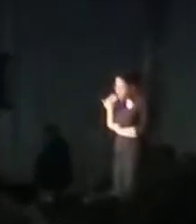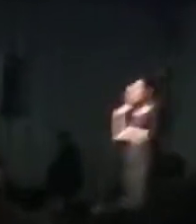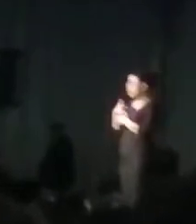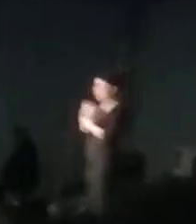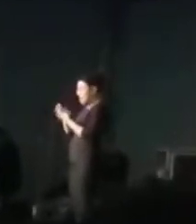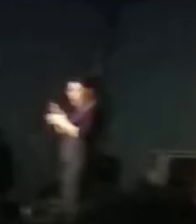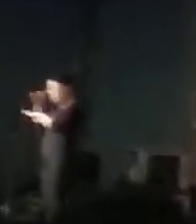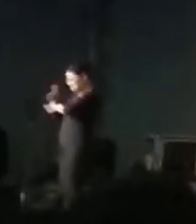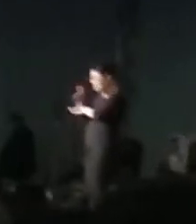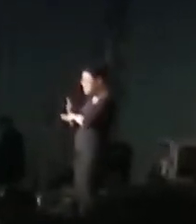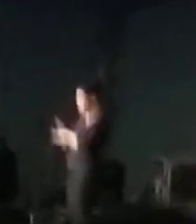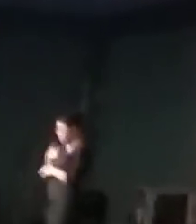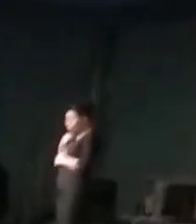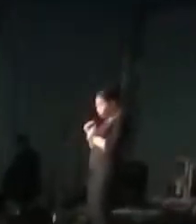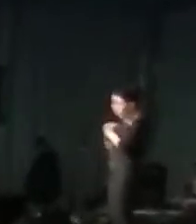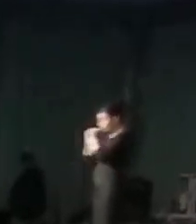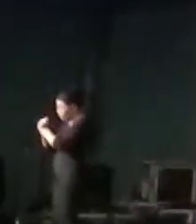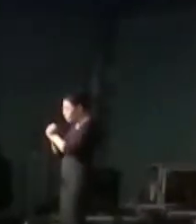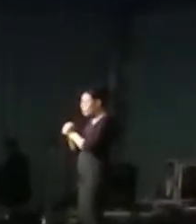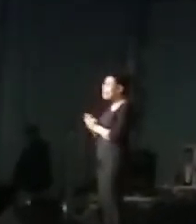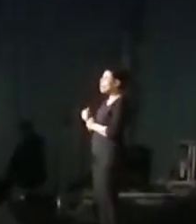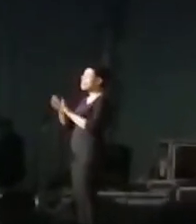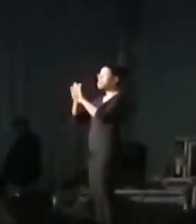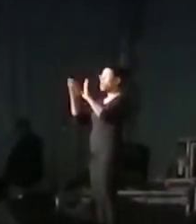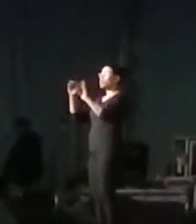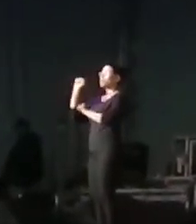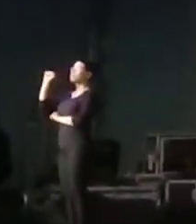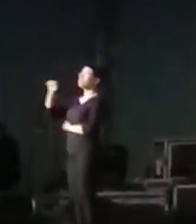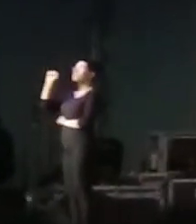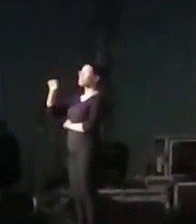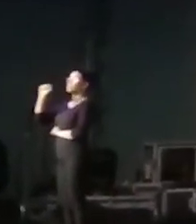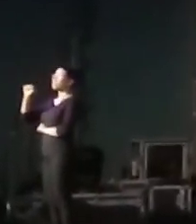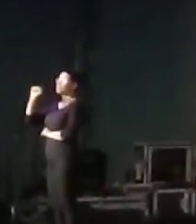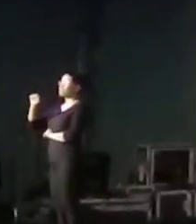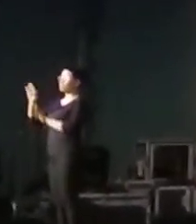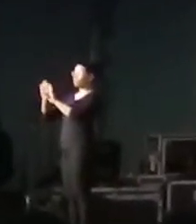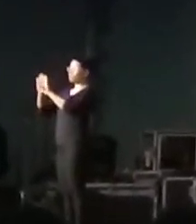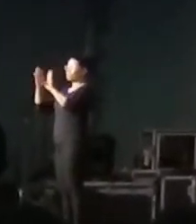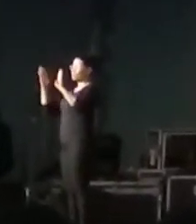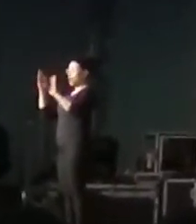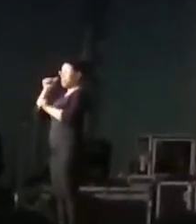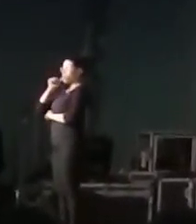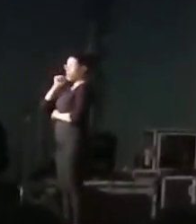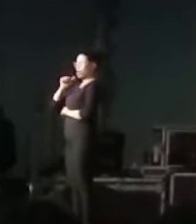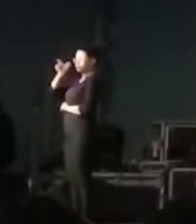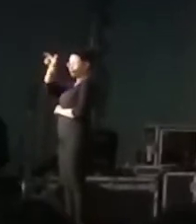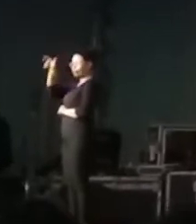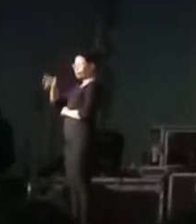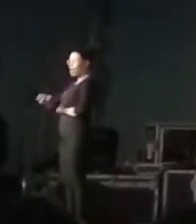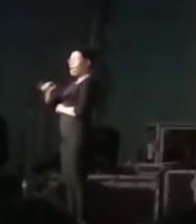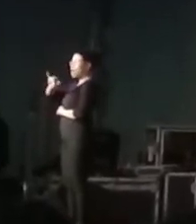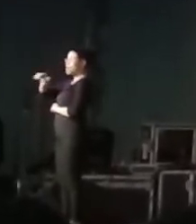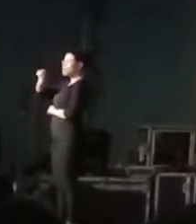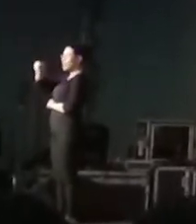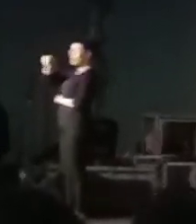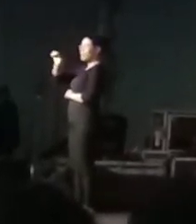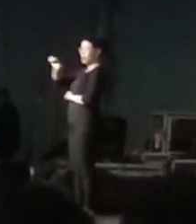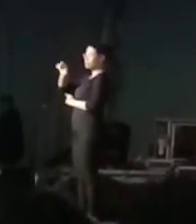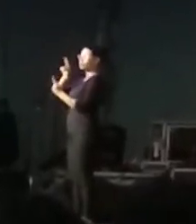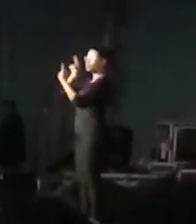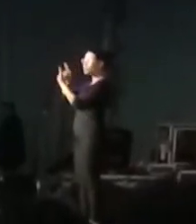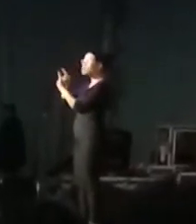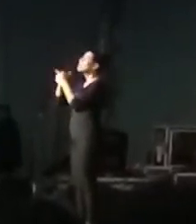ir. Aí eu fui lá, bati na porta, literalmente, a doutora Jane Bellucci me atendeu,